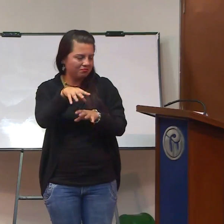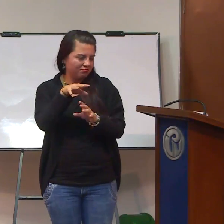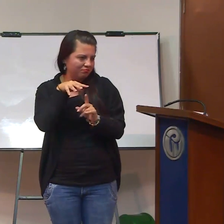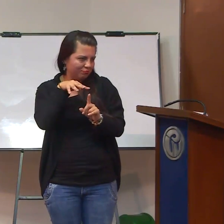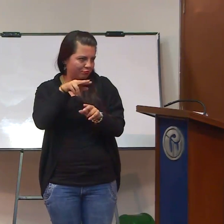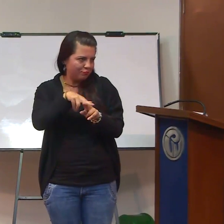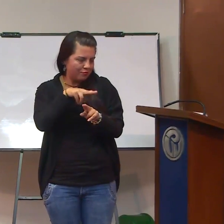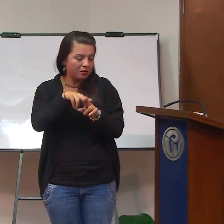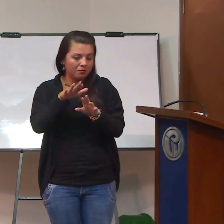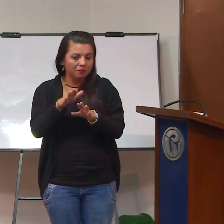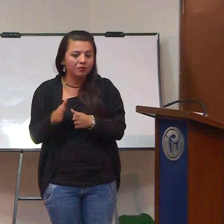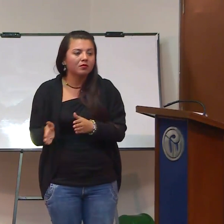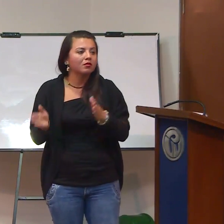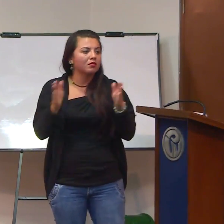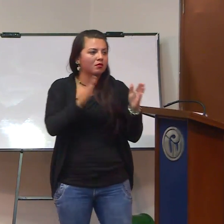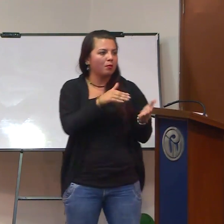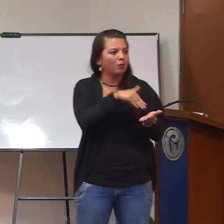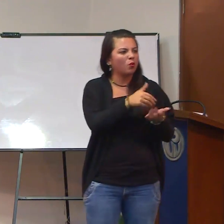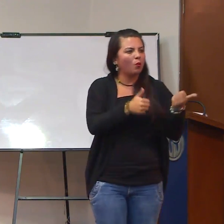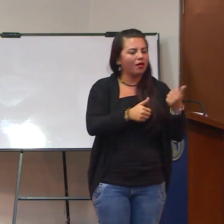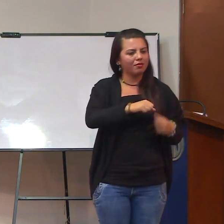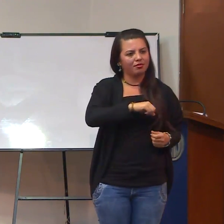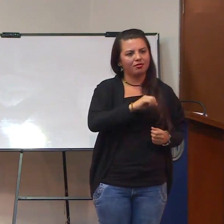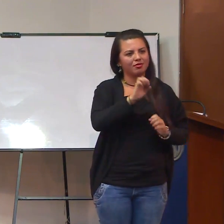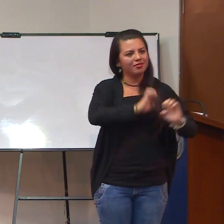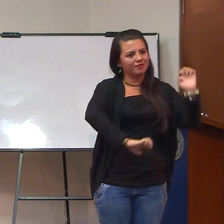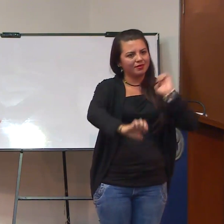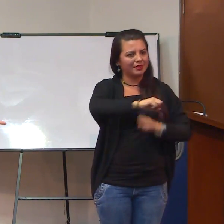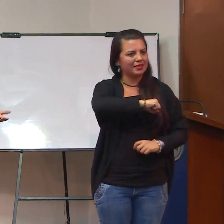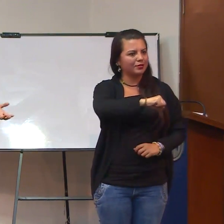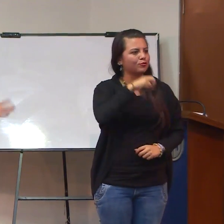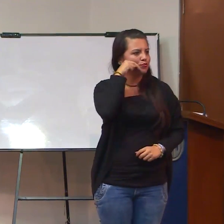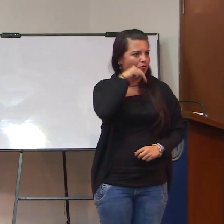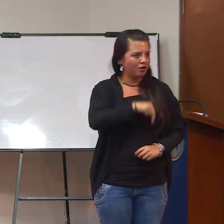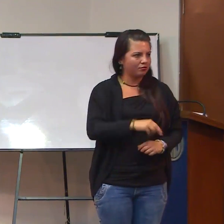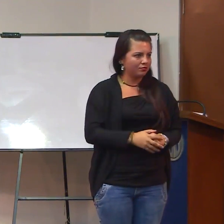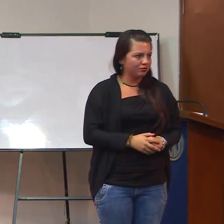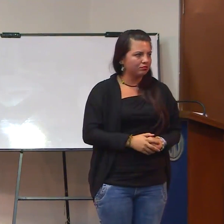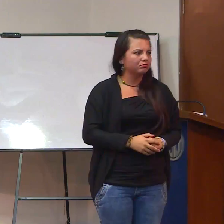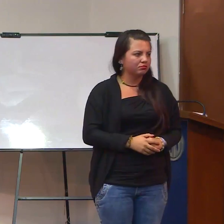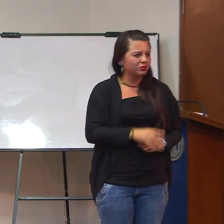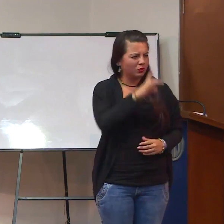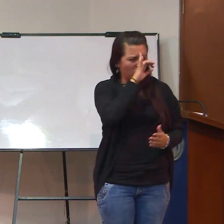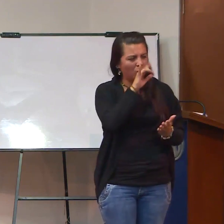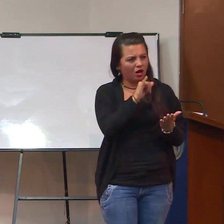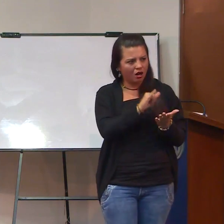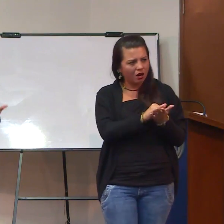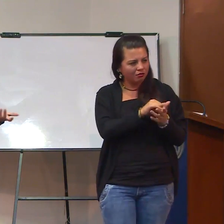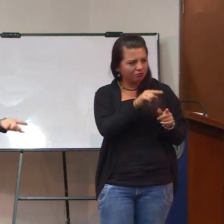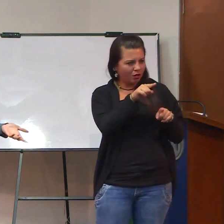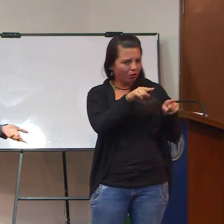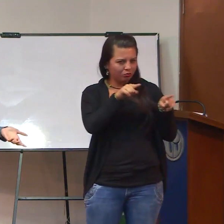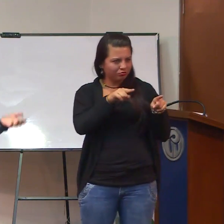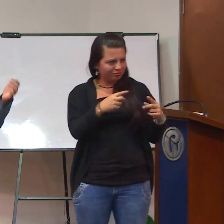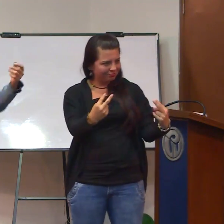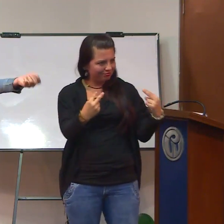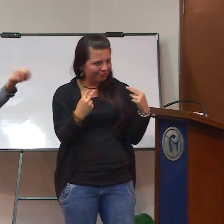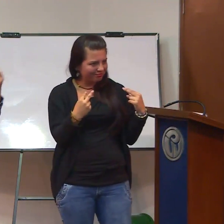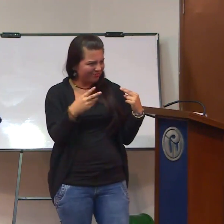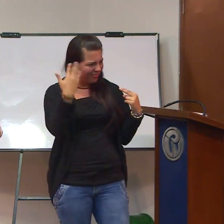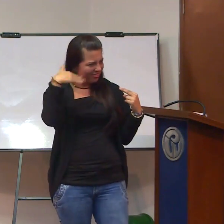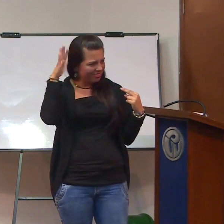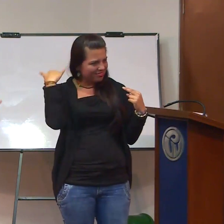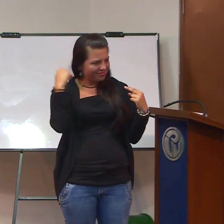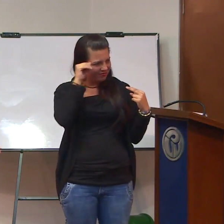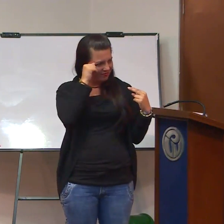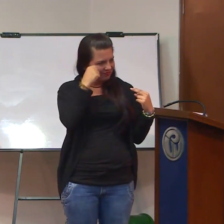otra como defensora de derechos humanos. Creo que aquí algunos me vieron en algún